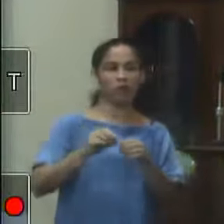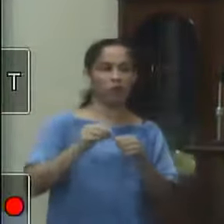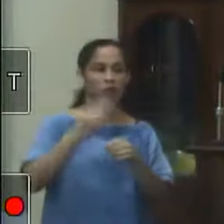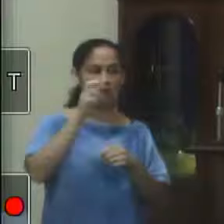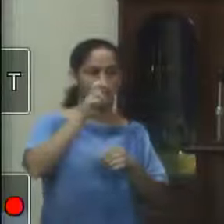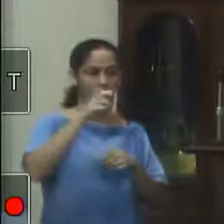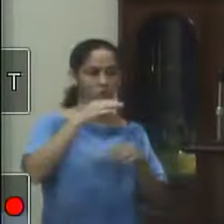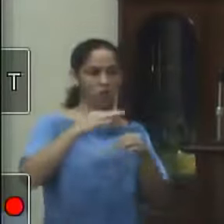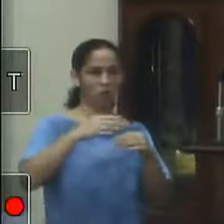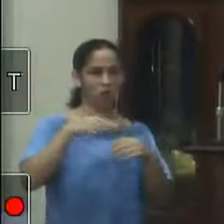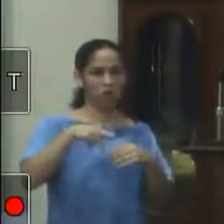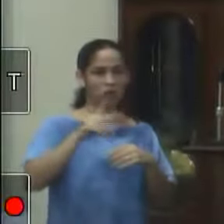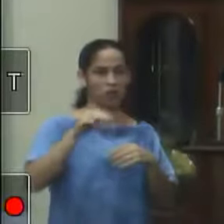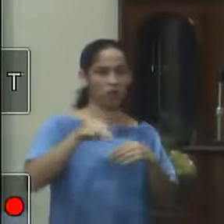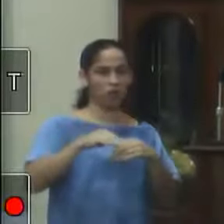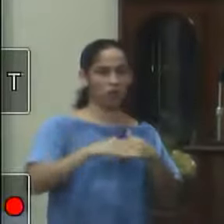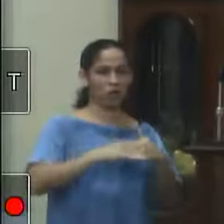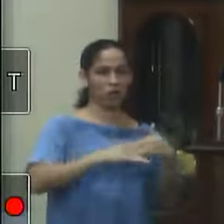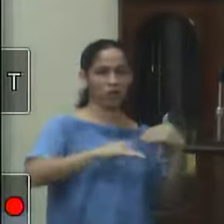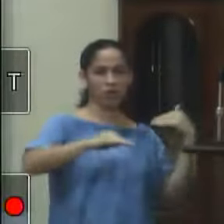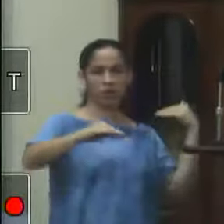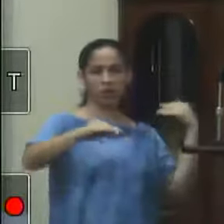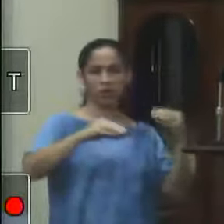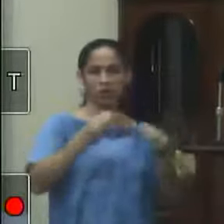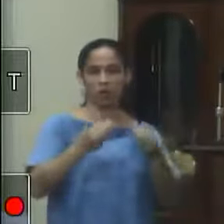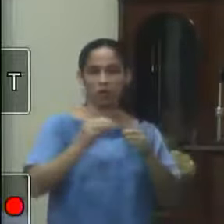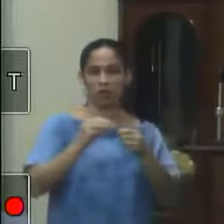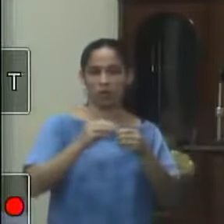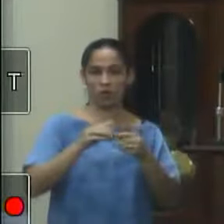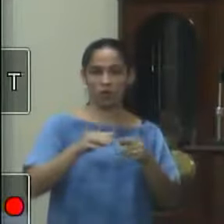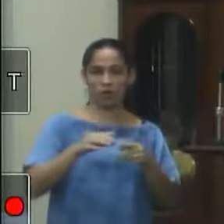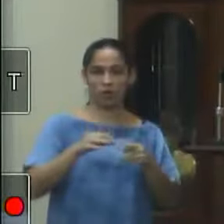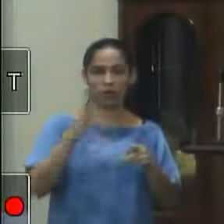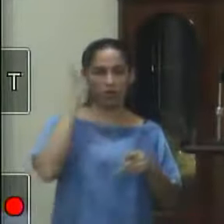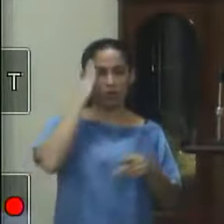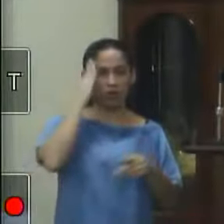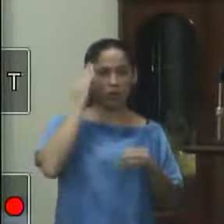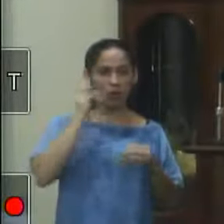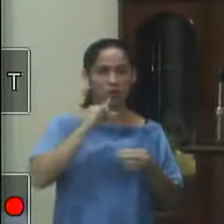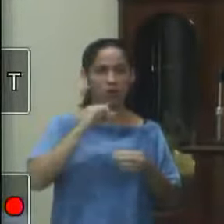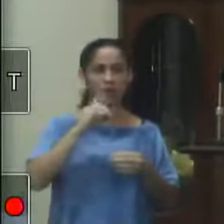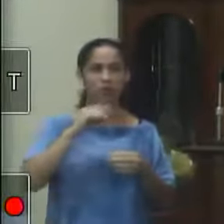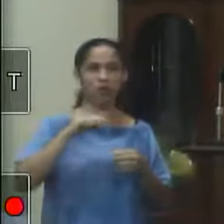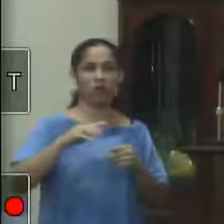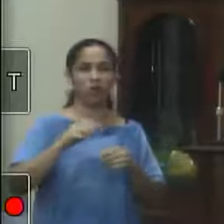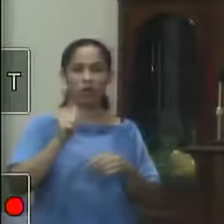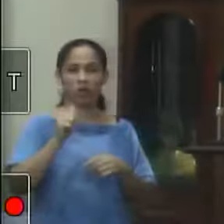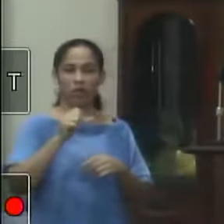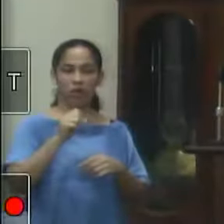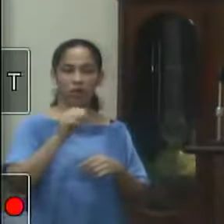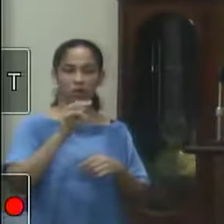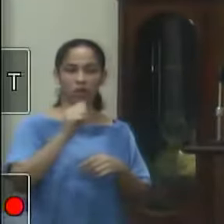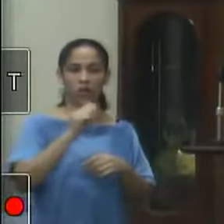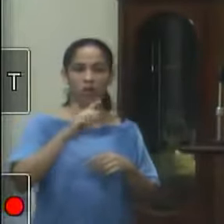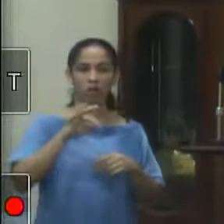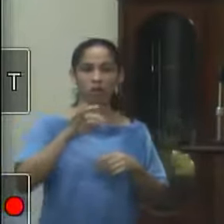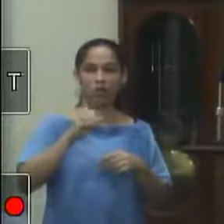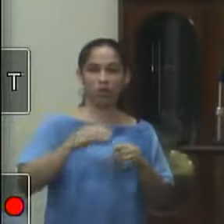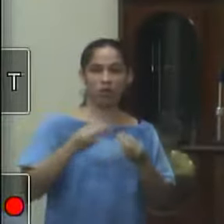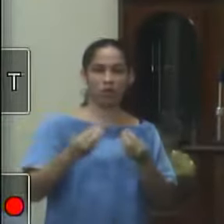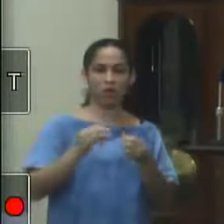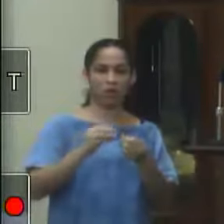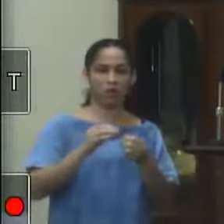quilômetros. É uma diferença imensa, até pelo que a gente sabe de asfalto, quando se licita uma obra grande, mas um